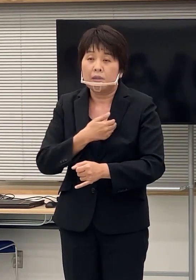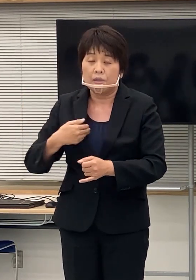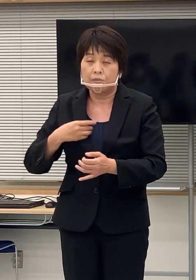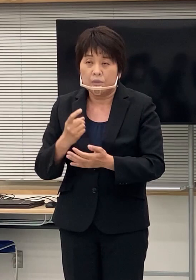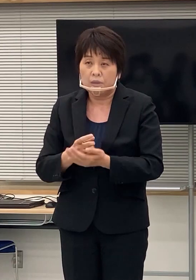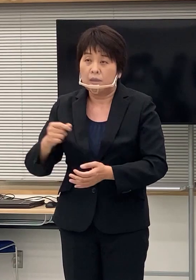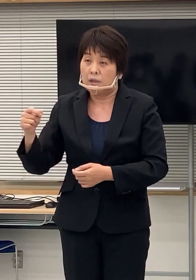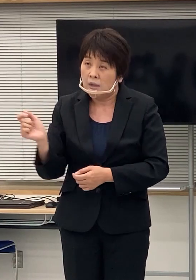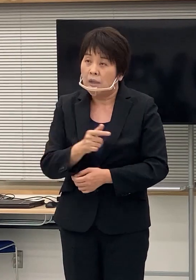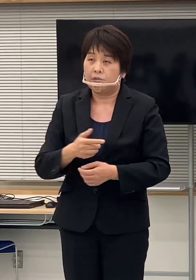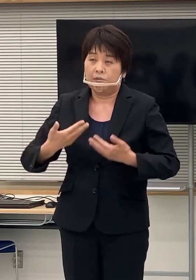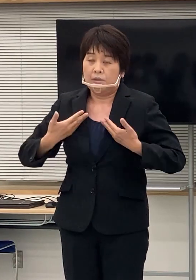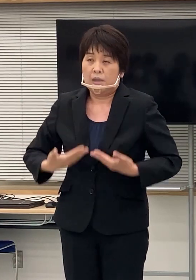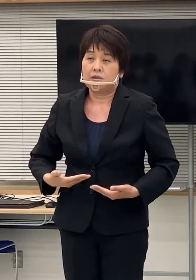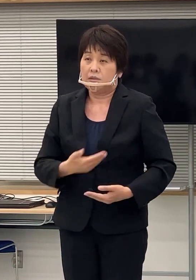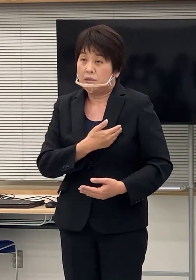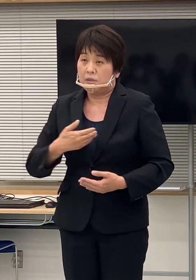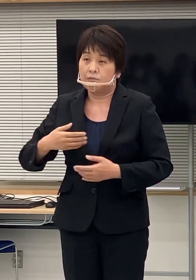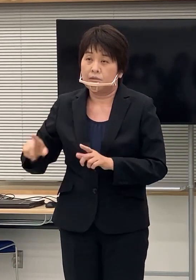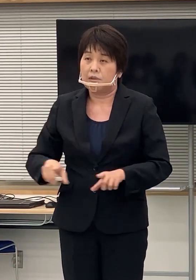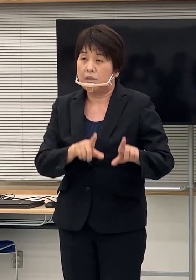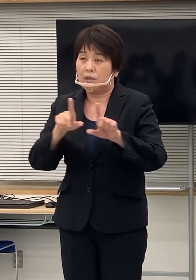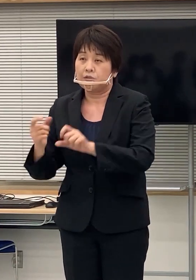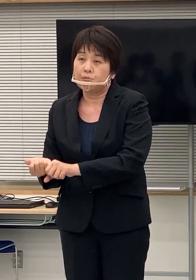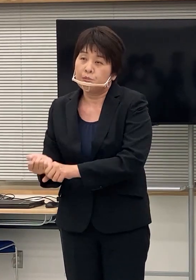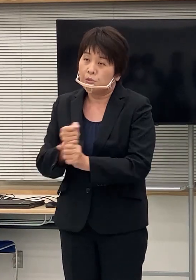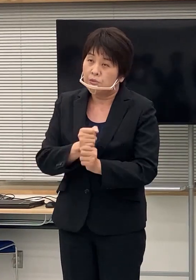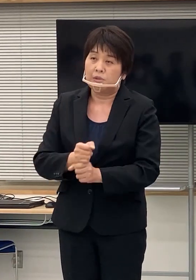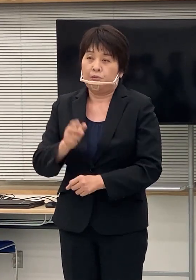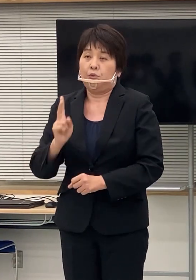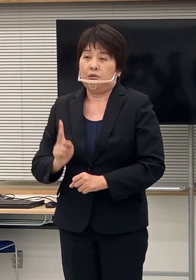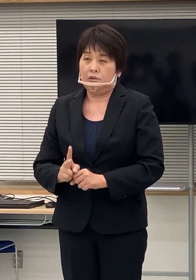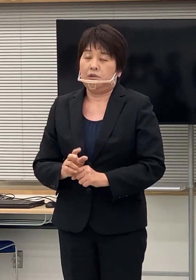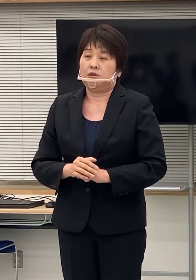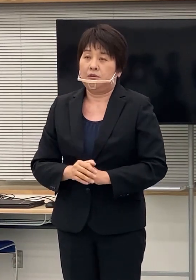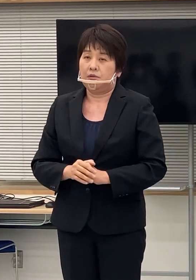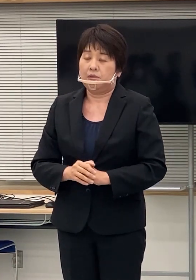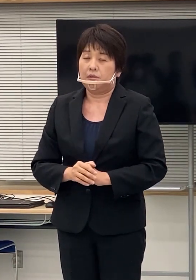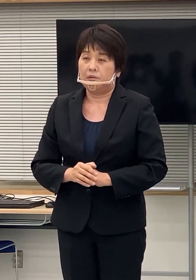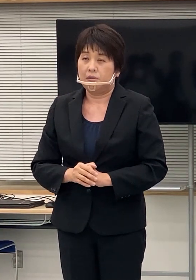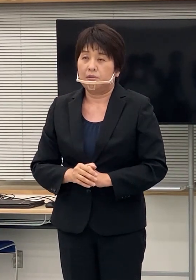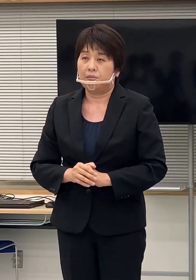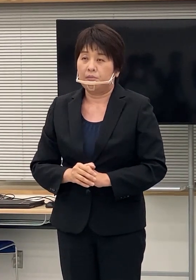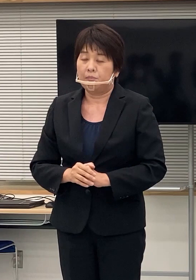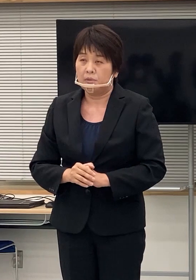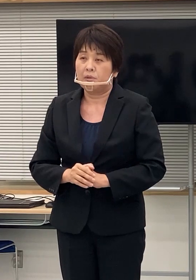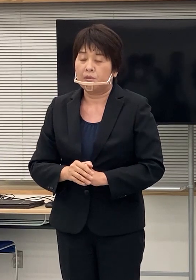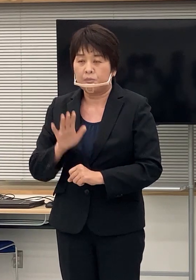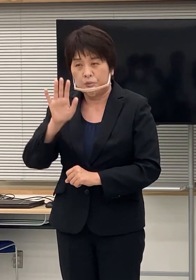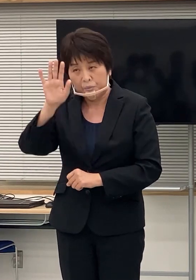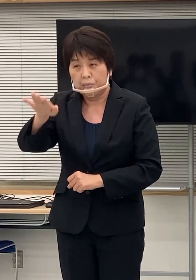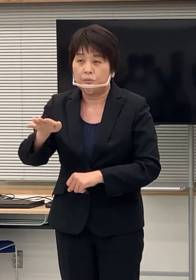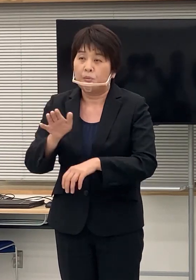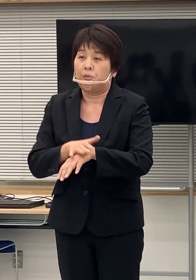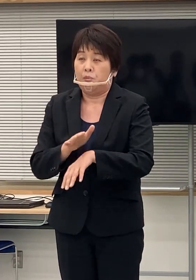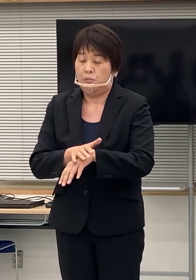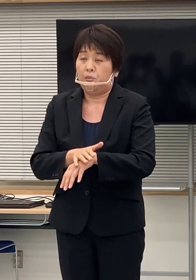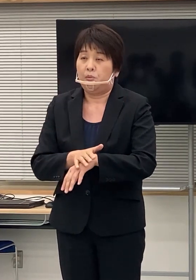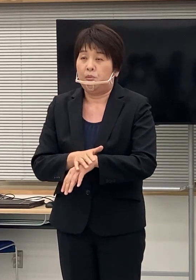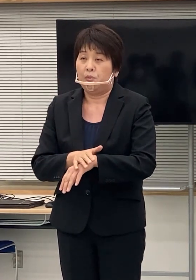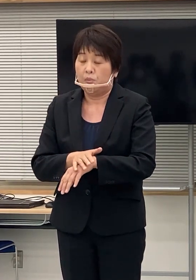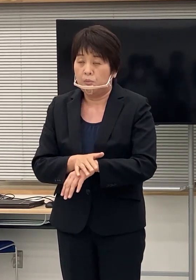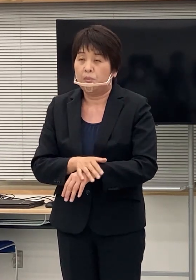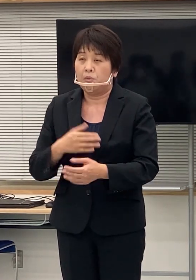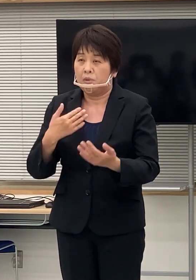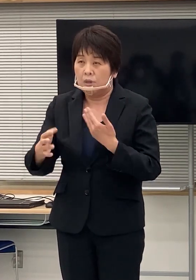り早く安心できる生活を取り戻せるよう、こういった、いわば出口戦略、エグジットセオリーを